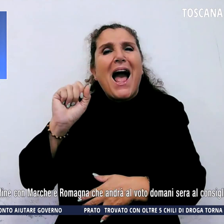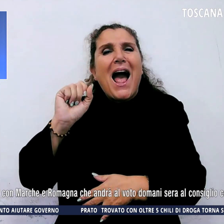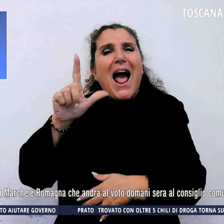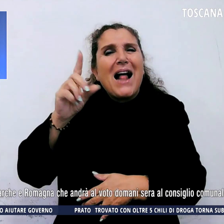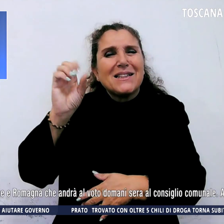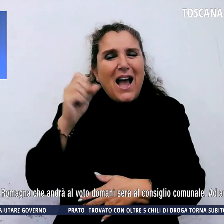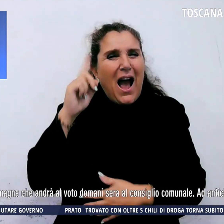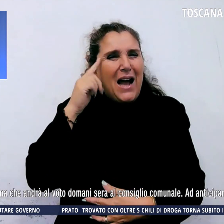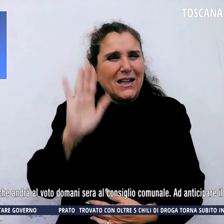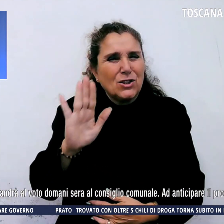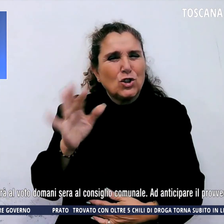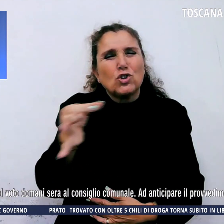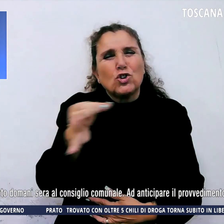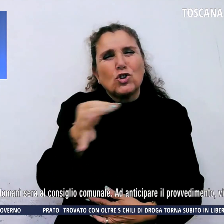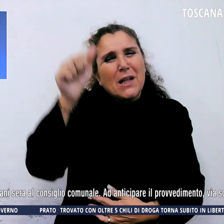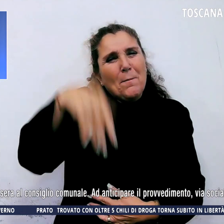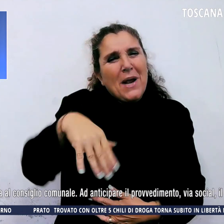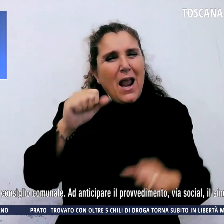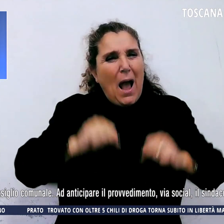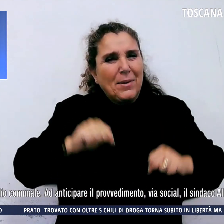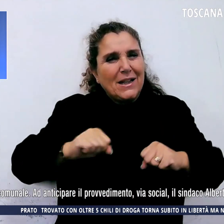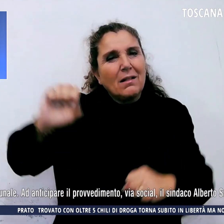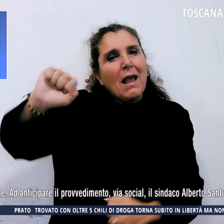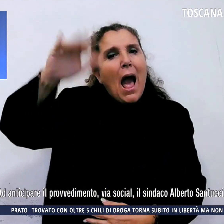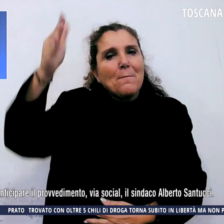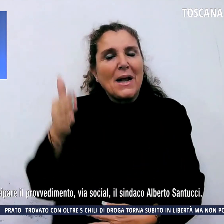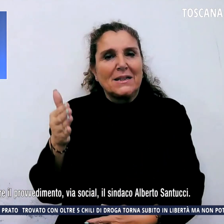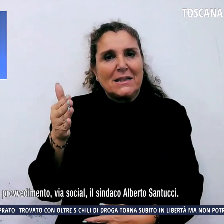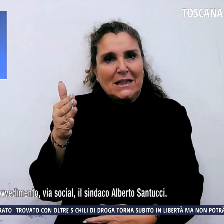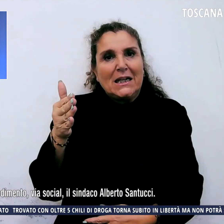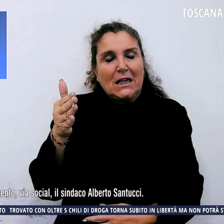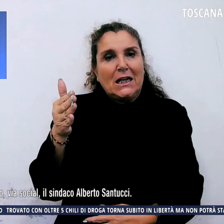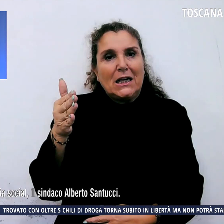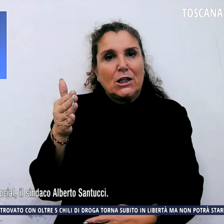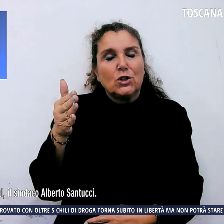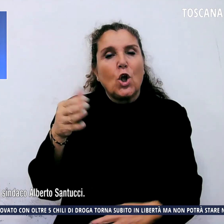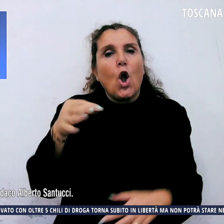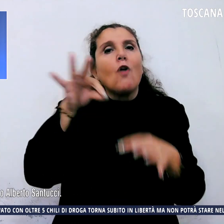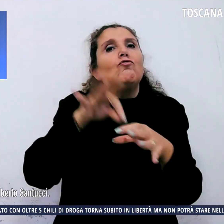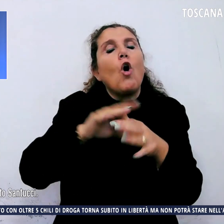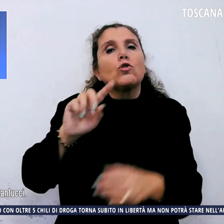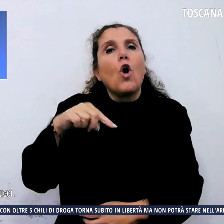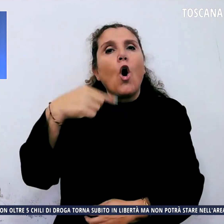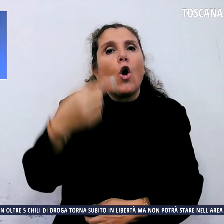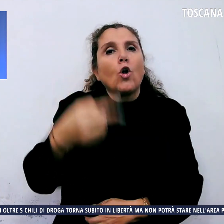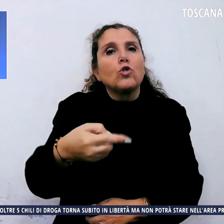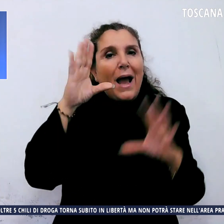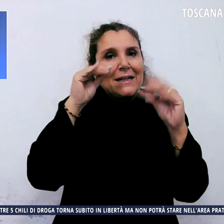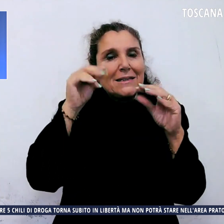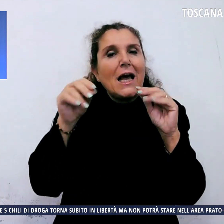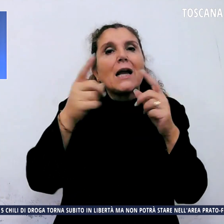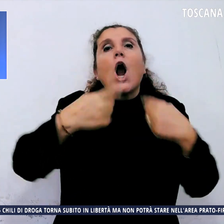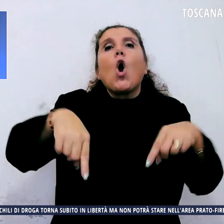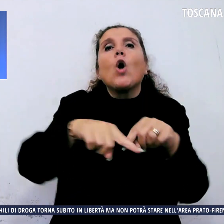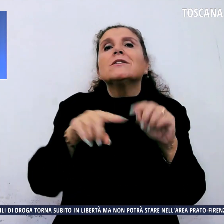toscana di 1000 abitanti sull'Appennino, che andrà al voto domani sera al Consiglio Comunale. Ad anticipare il